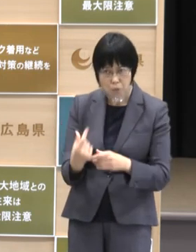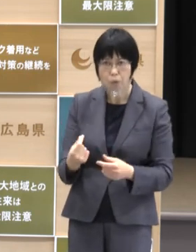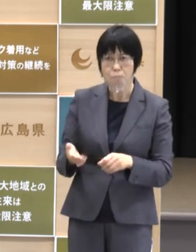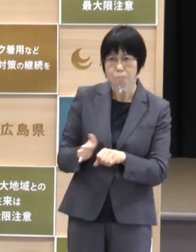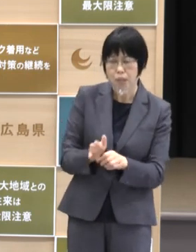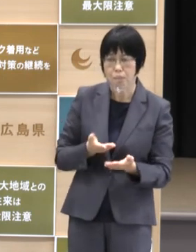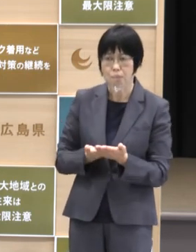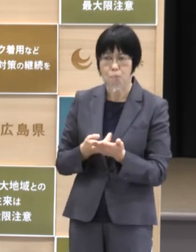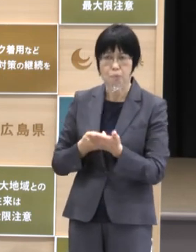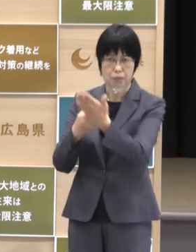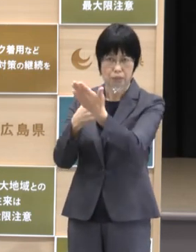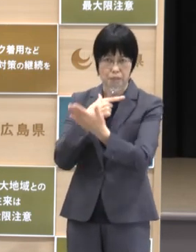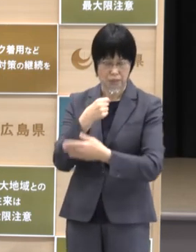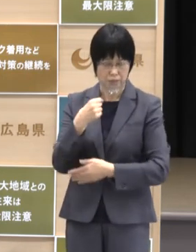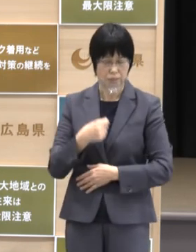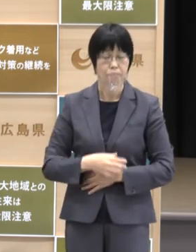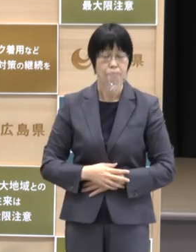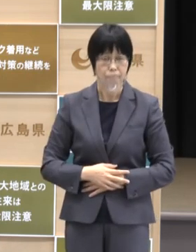ております。